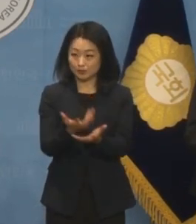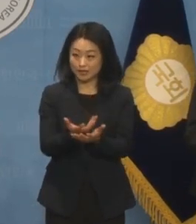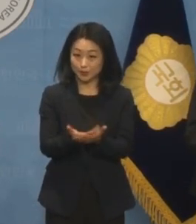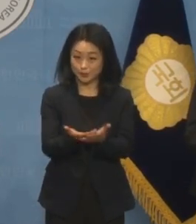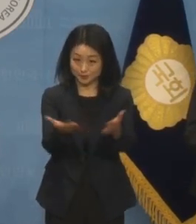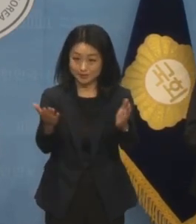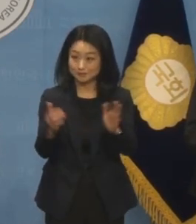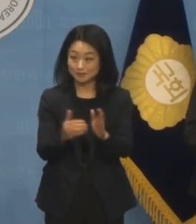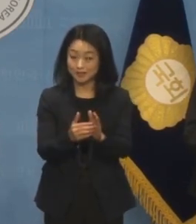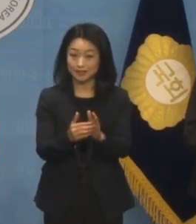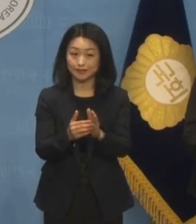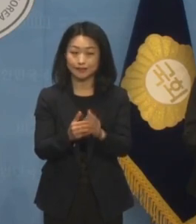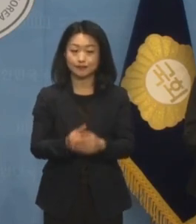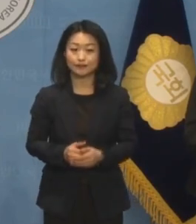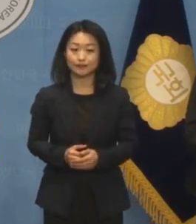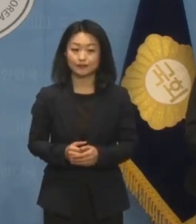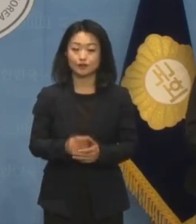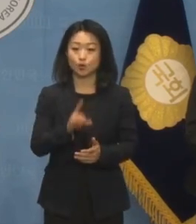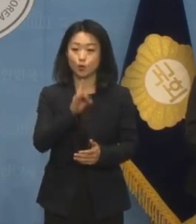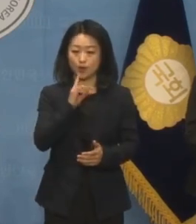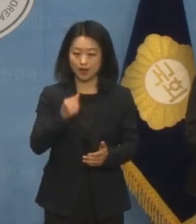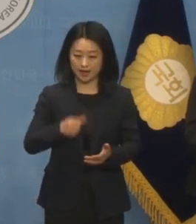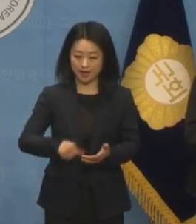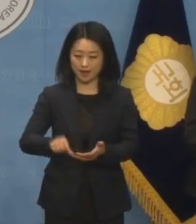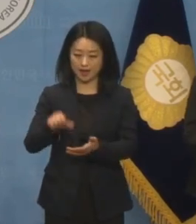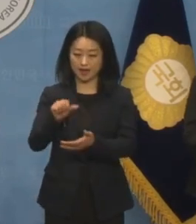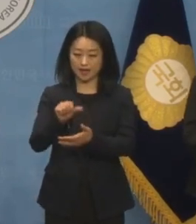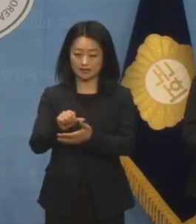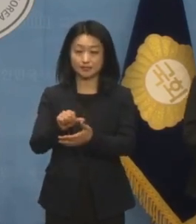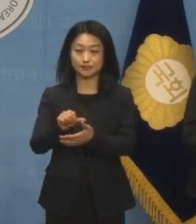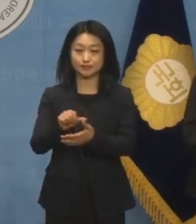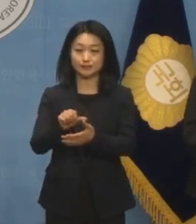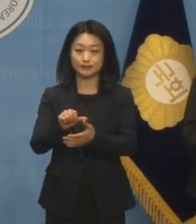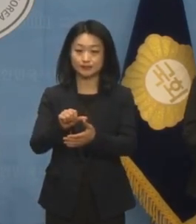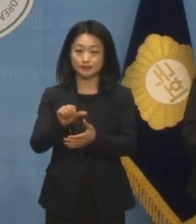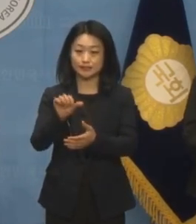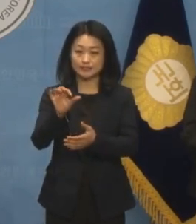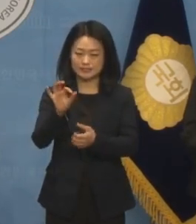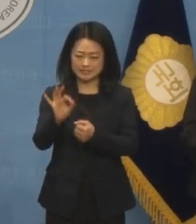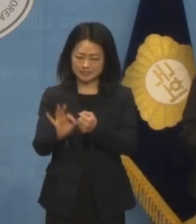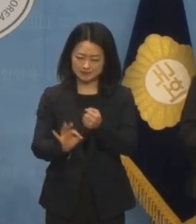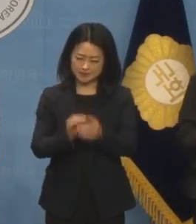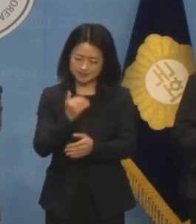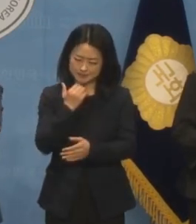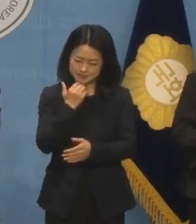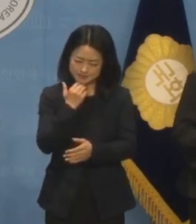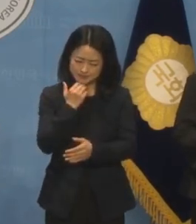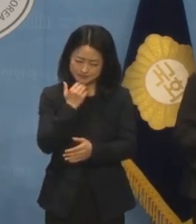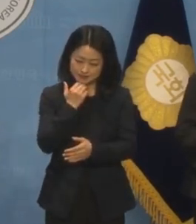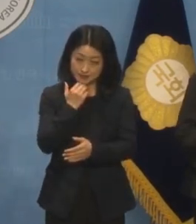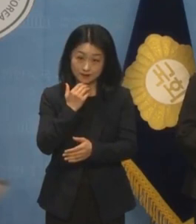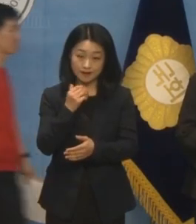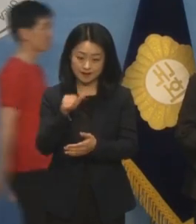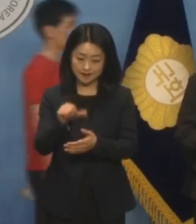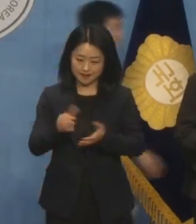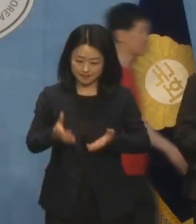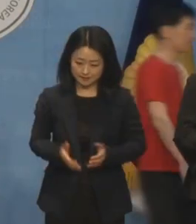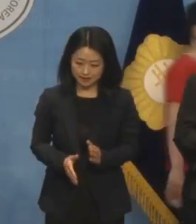10년 만에 낳은 외아들 얼마나 허망하게 돌아가셨습니까?